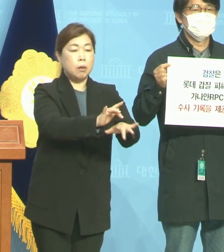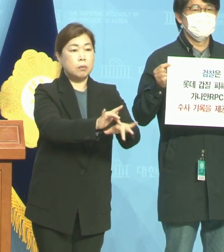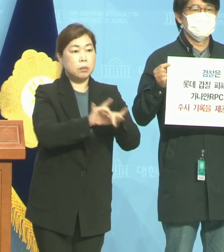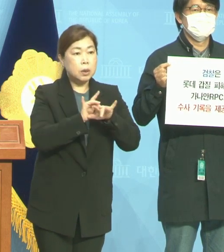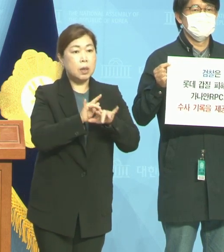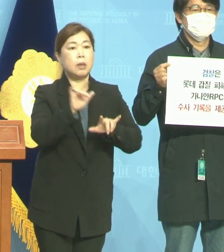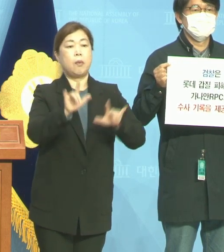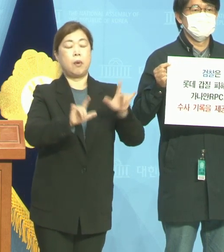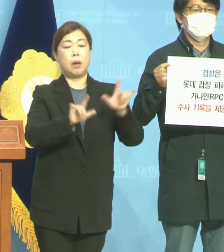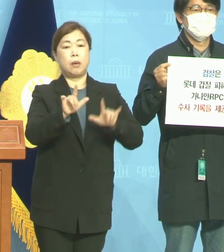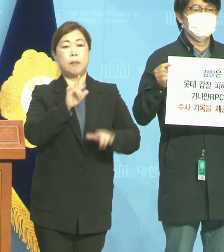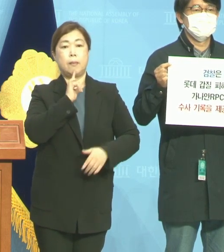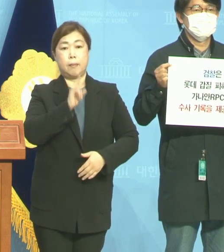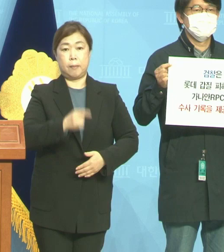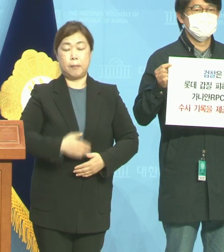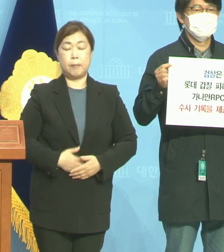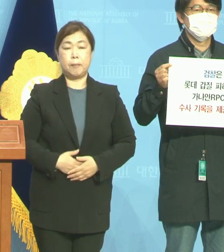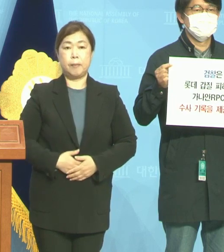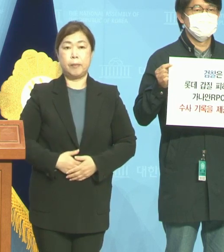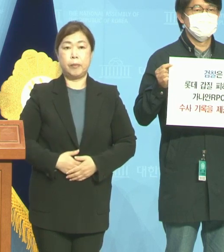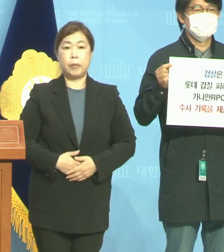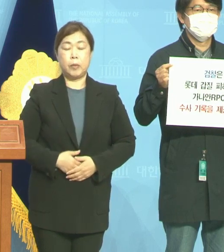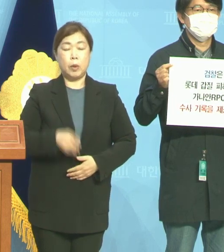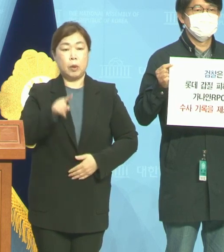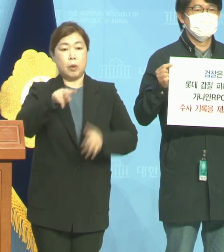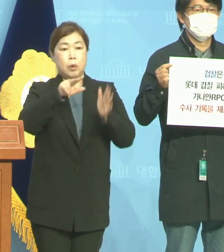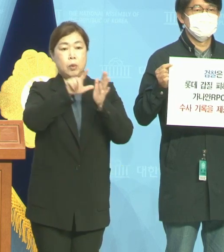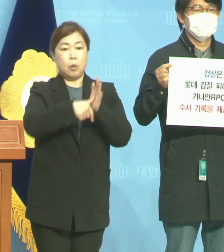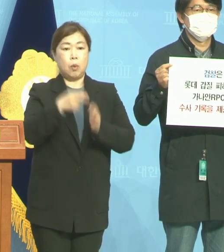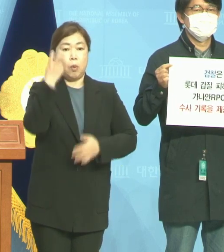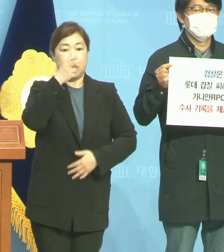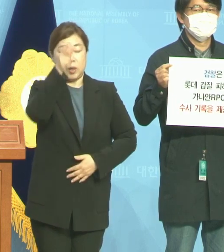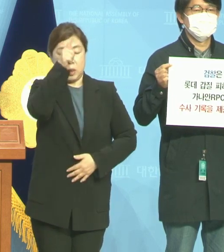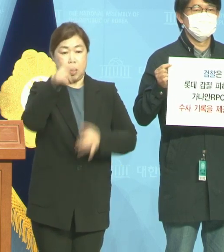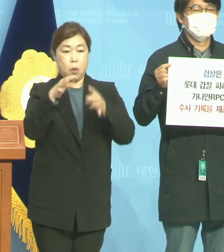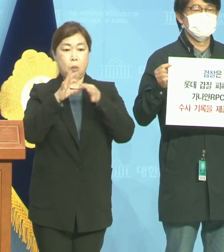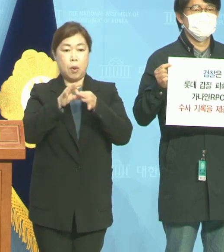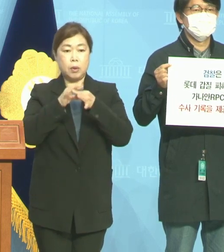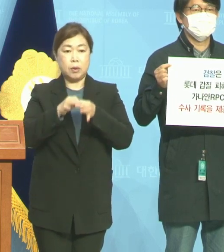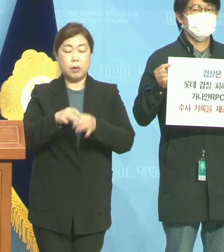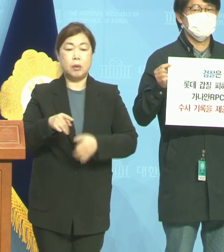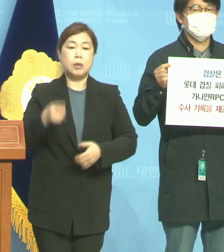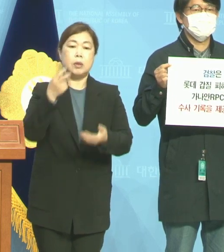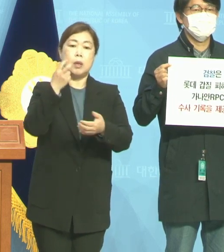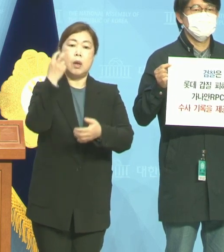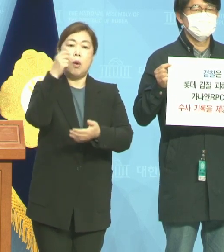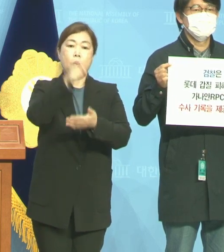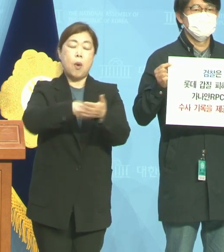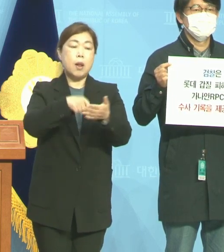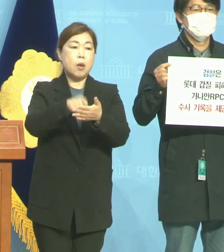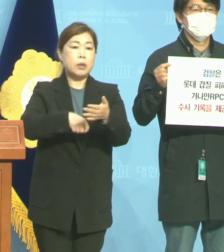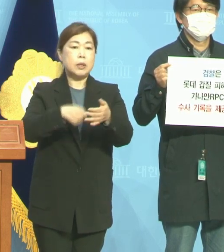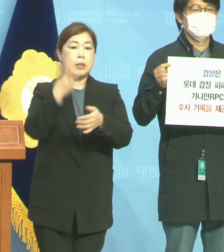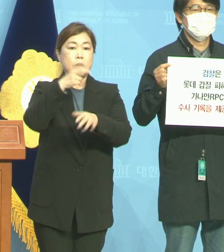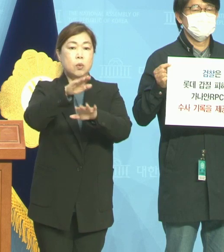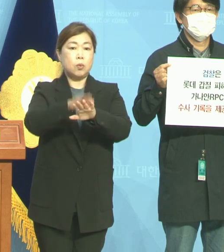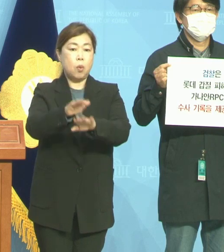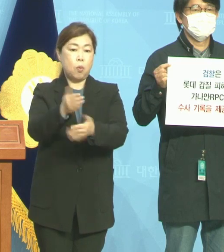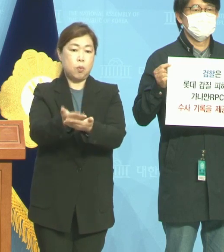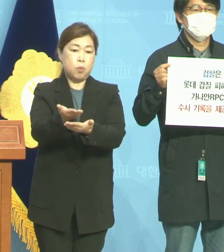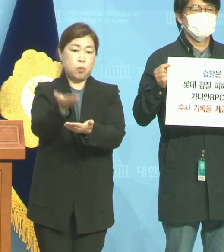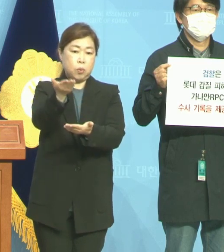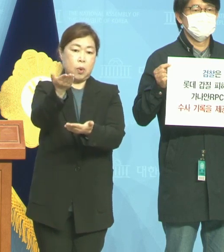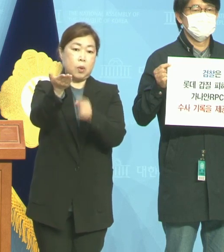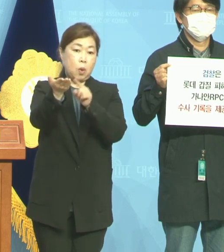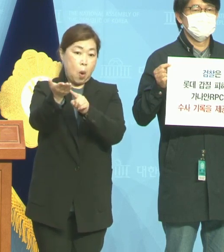이렇게 얘기합니다 저도 검찰청에 해당 사건 기록이 존재한 야 이렇게 여부를